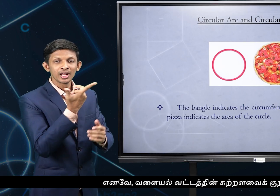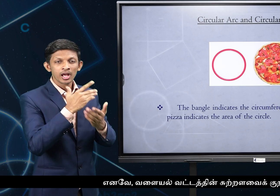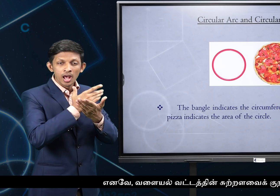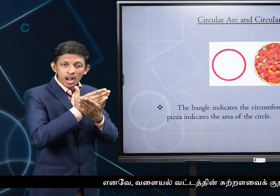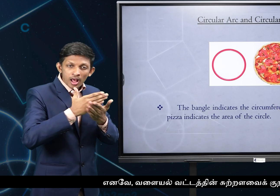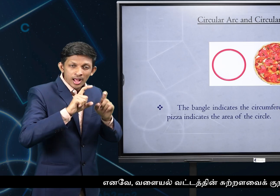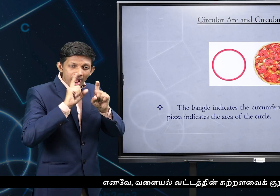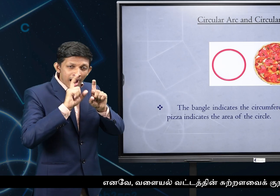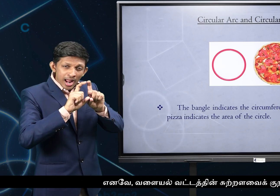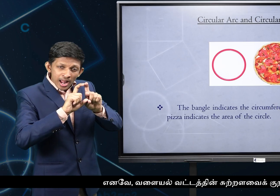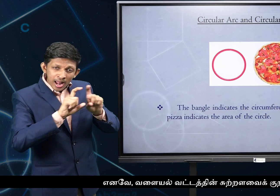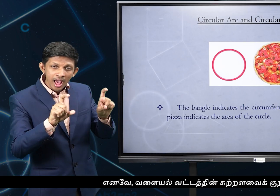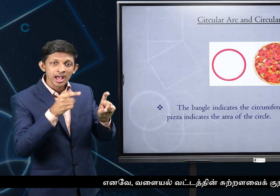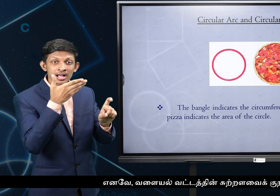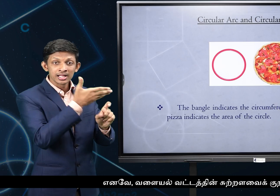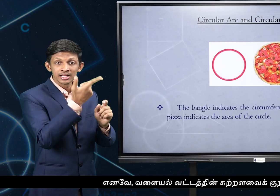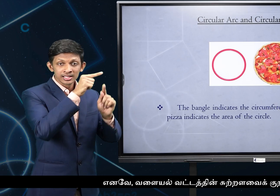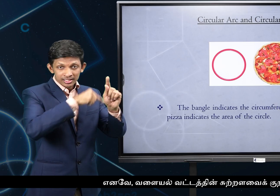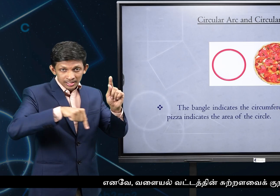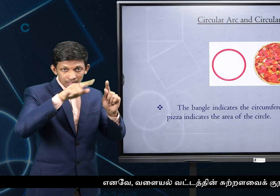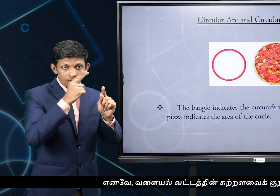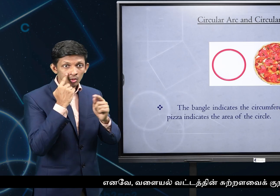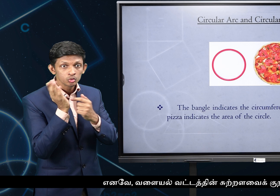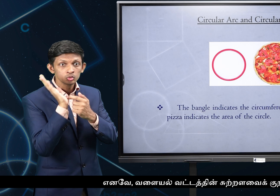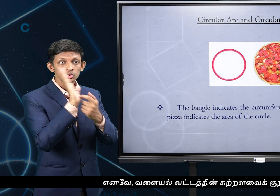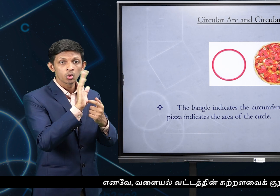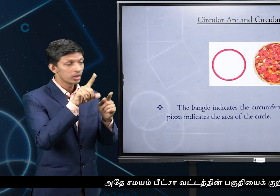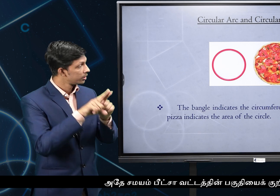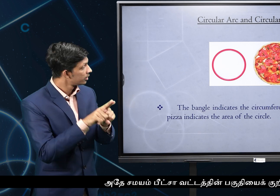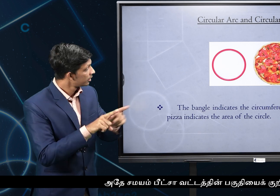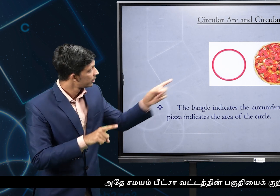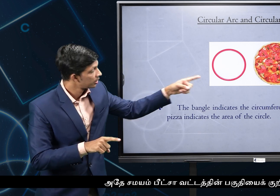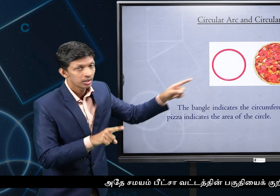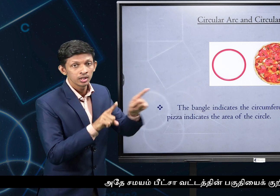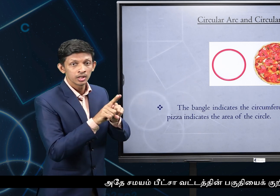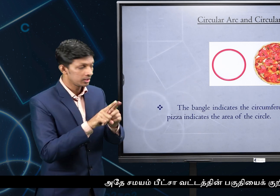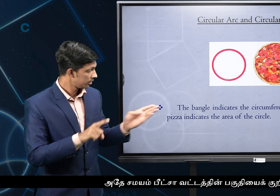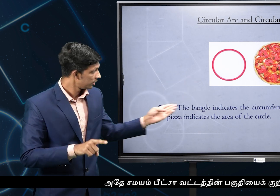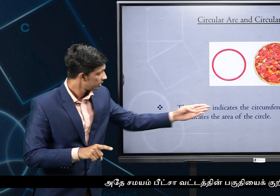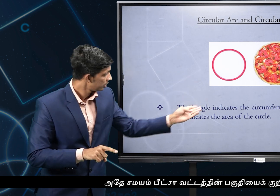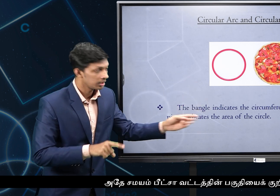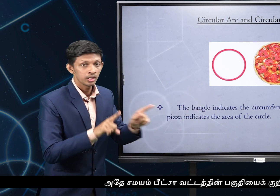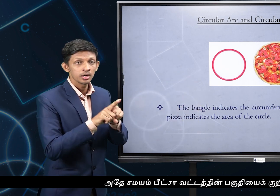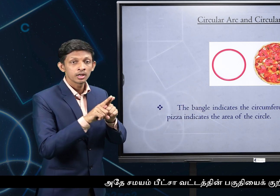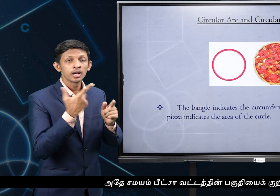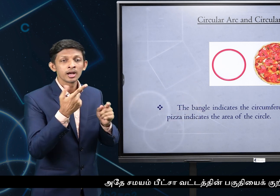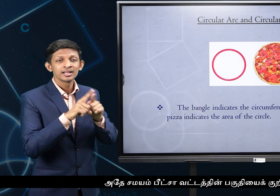எனவே வளையல் வட்டத்தில் சுற்றளவை குறிக்கிறது. அதே சமயம் பொதியப்பத்தின் வட்டத்தின்